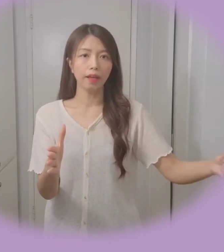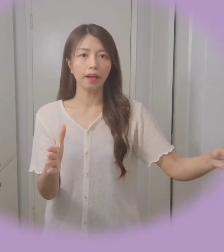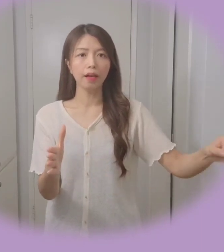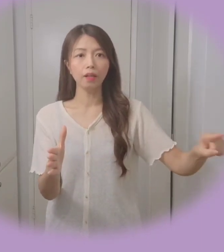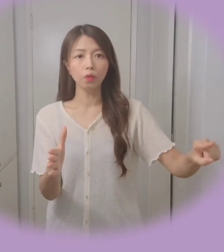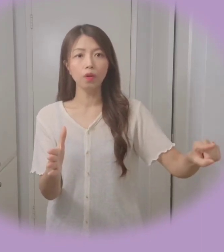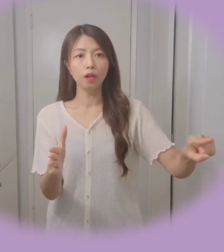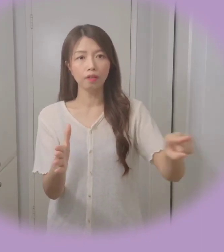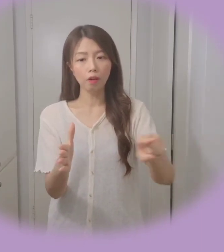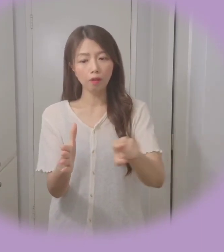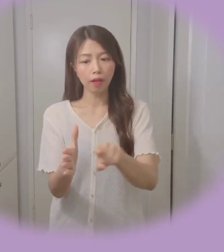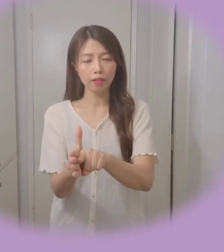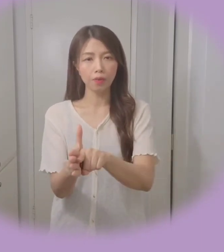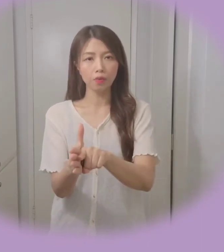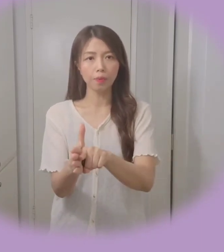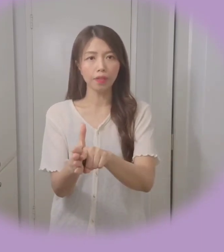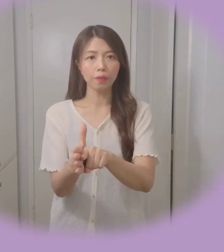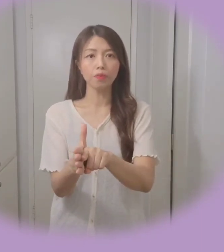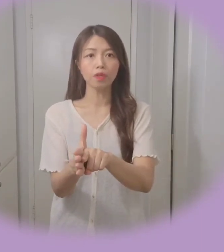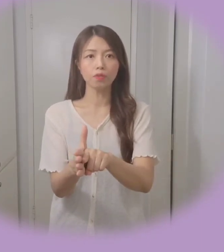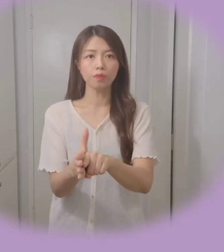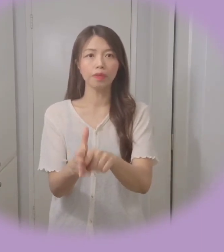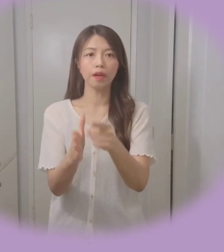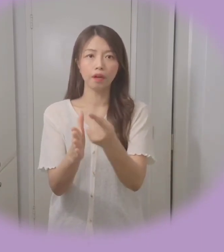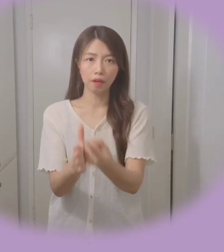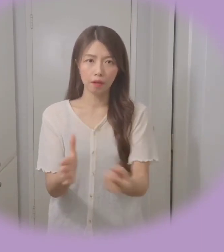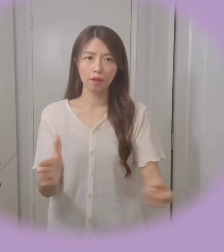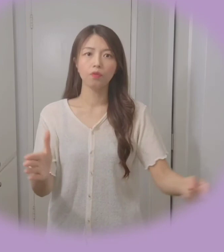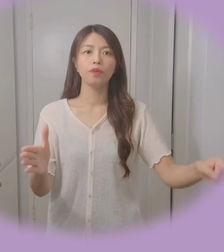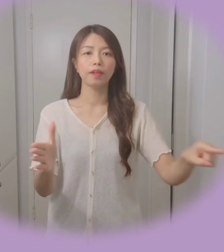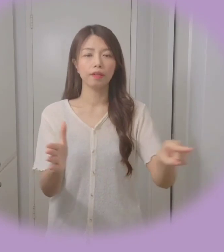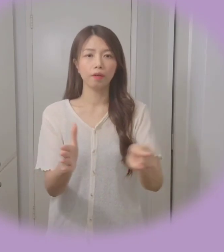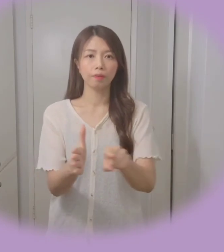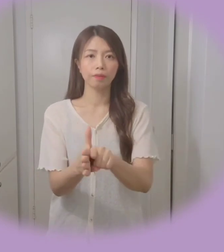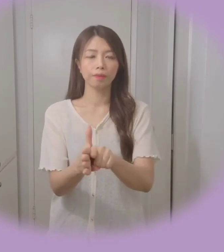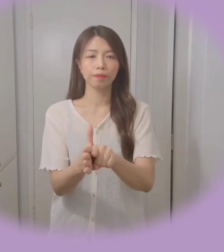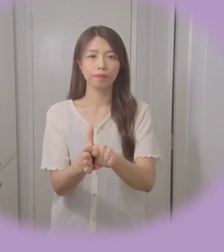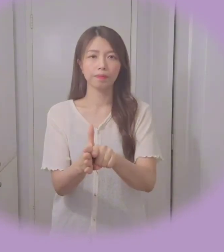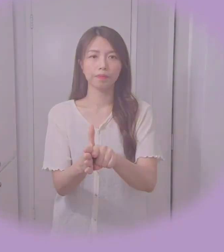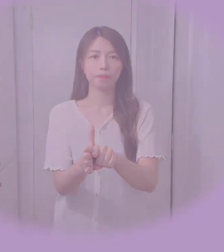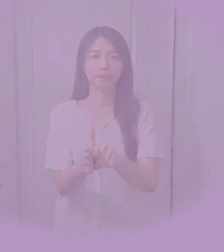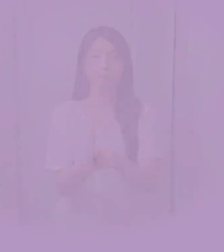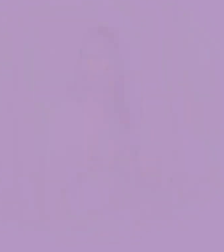바깥으로 나갔다가 돌려서 다시 왼손 바닥에 붙여주시면 돼요. 위에서.